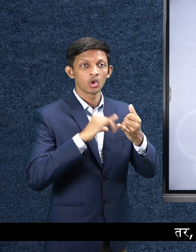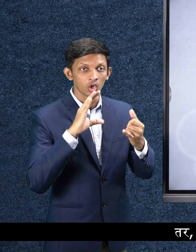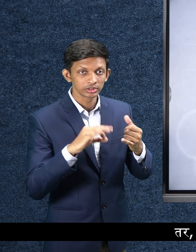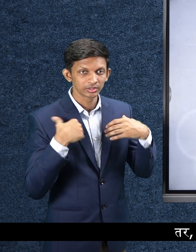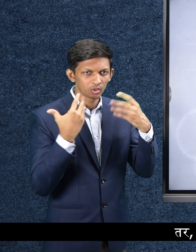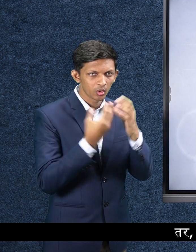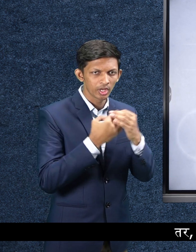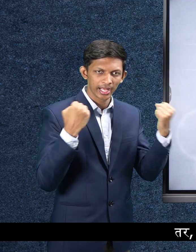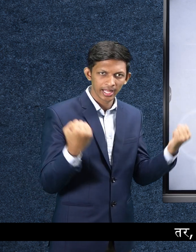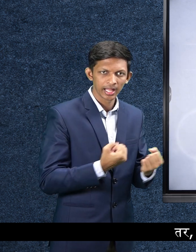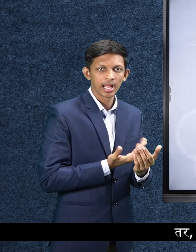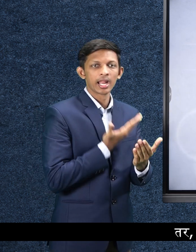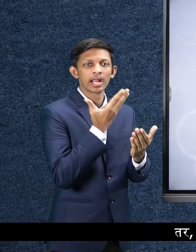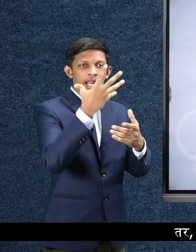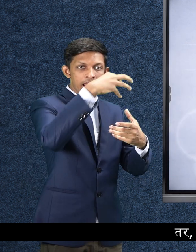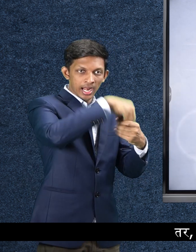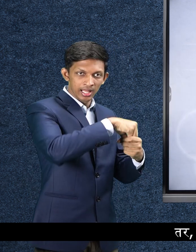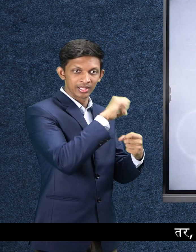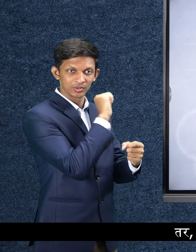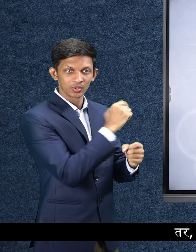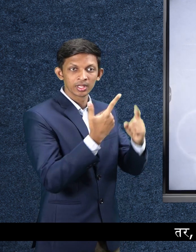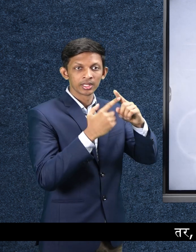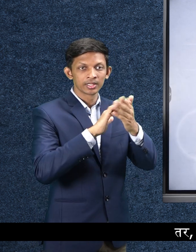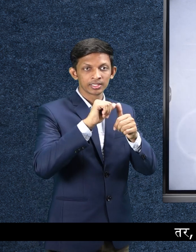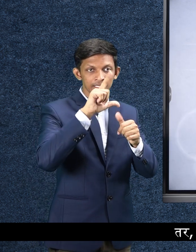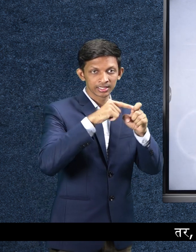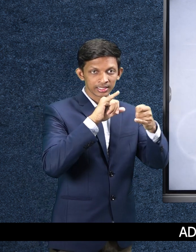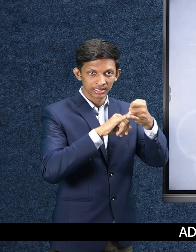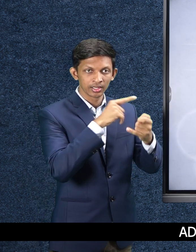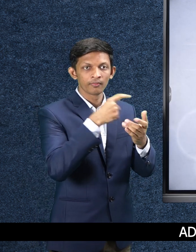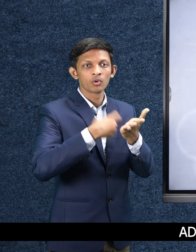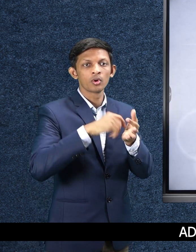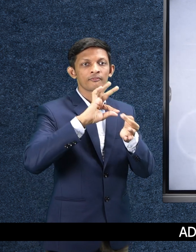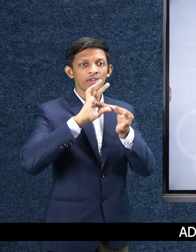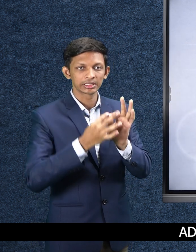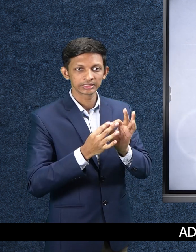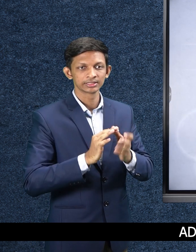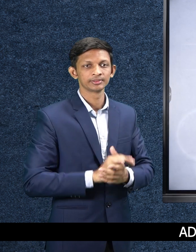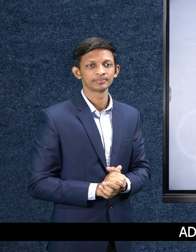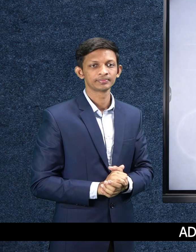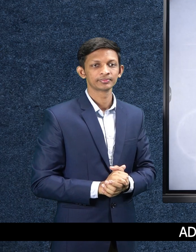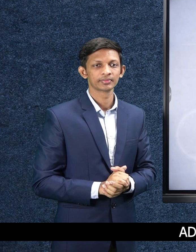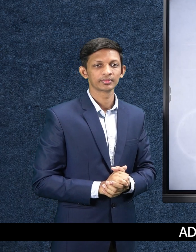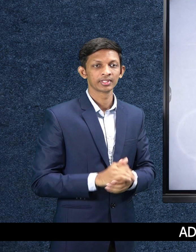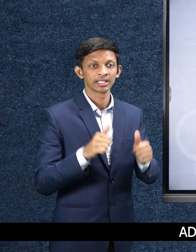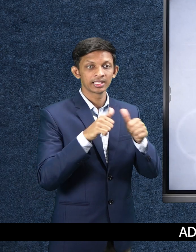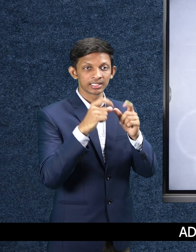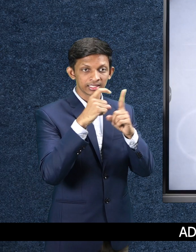तर आम्ही अर्ज करू शकतो थेल्स प्रमेय. AD by DB equals to AF by FC.